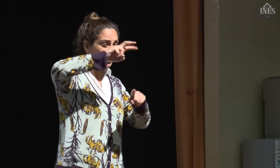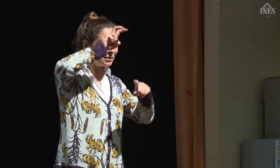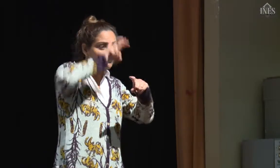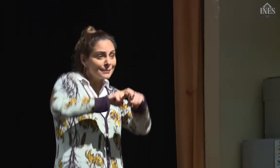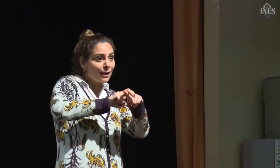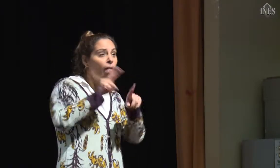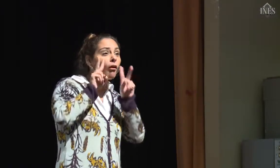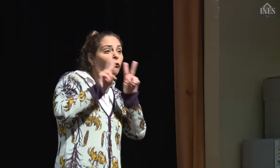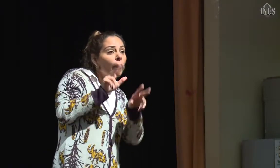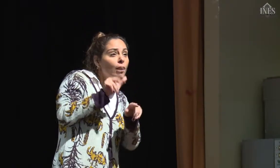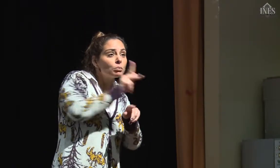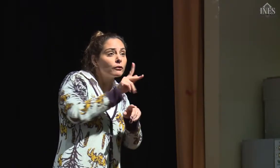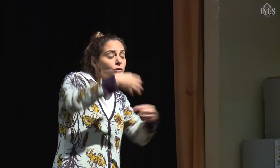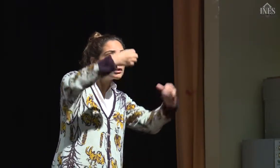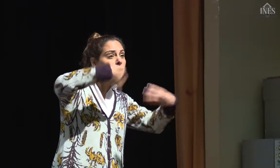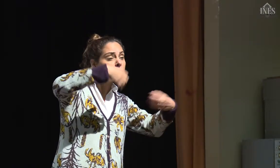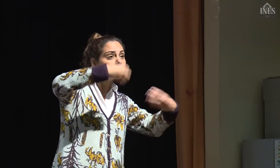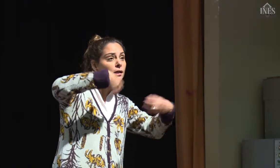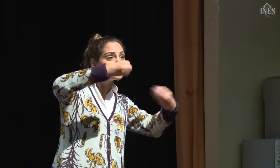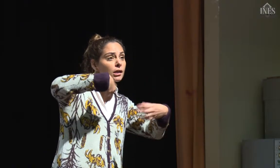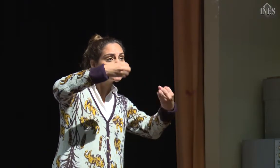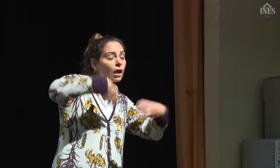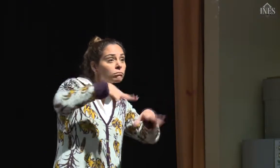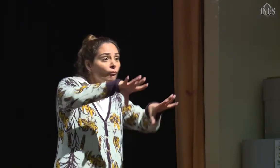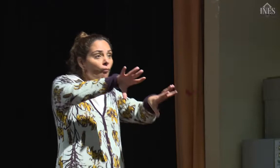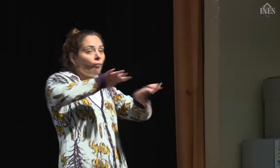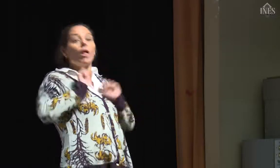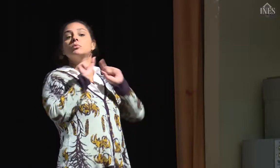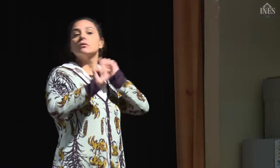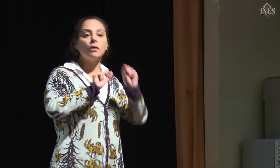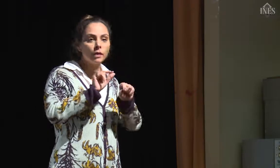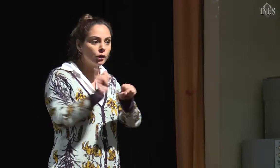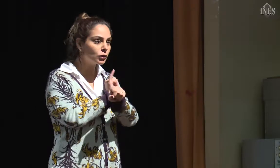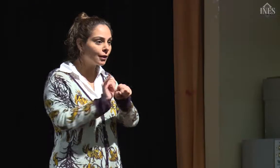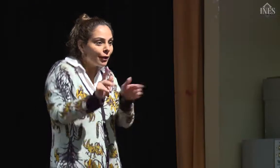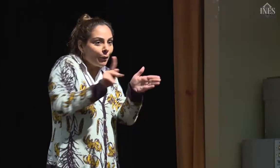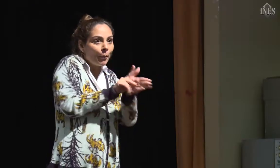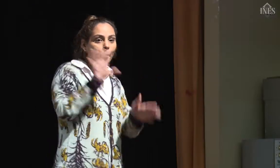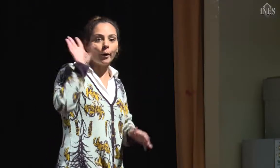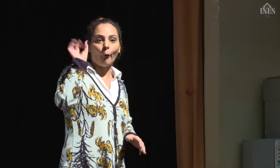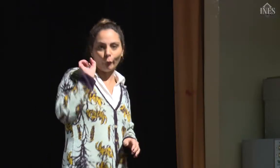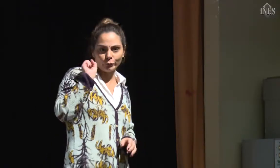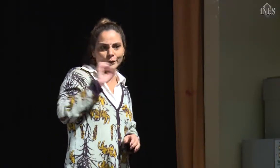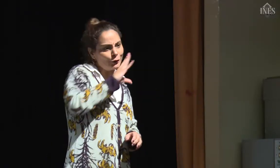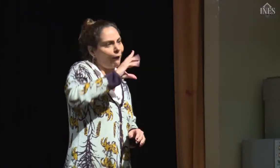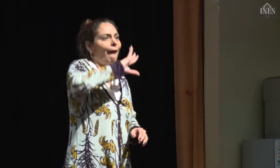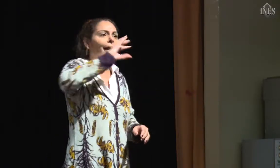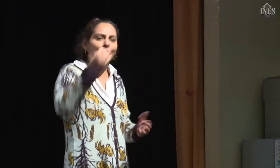eu era aluna, que eu estava sentado assistindo o professor me dar aula, e nisso eu fui absorvendo aquela estratégia que ele usava, mas era estratégia voltada